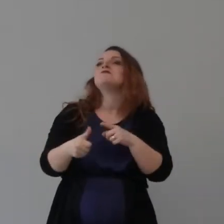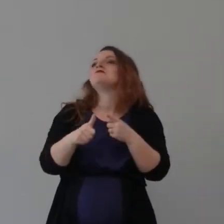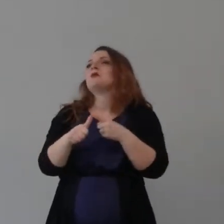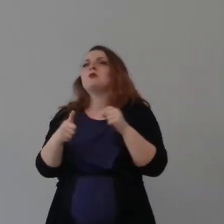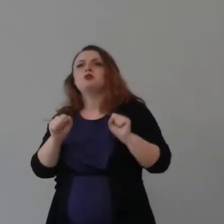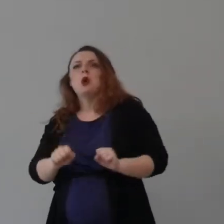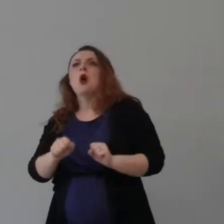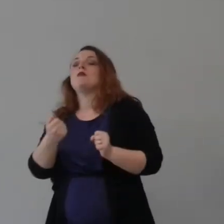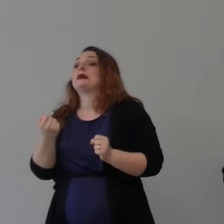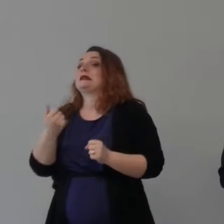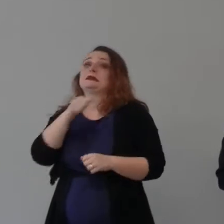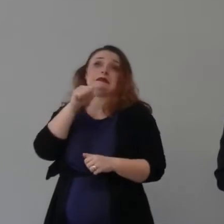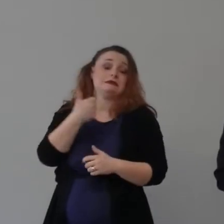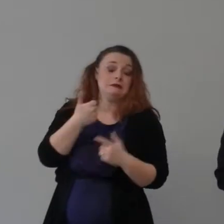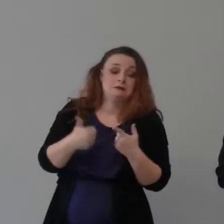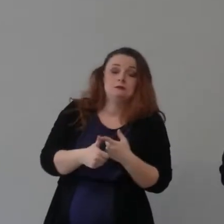necessità, corriamo